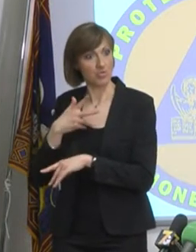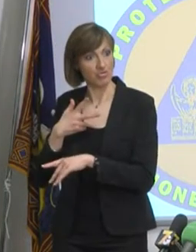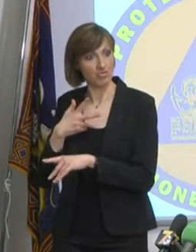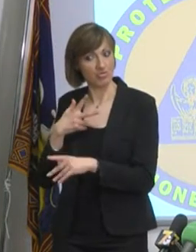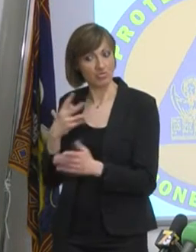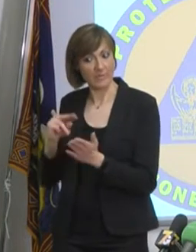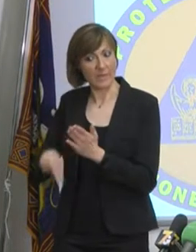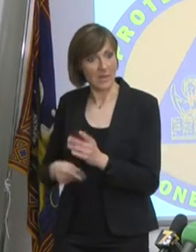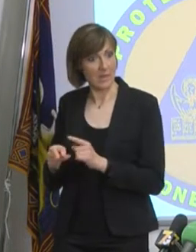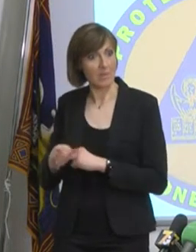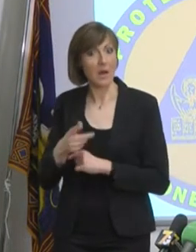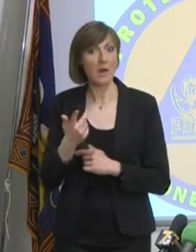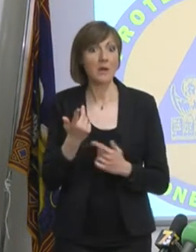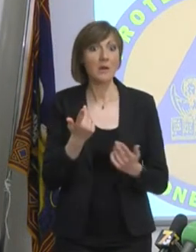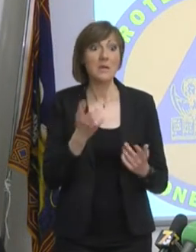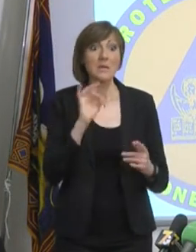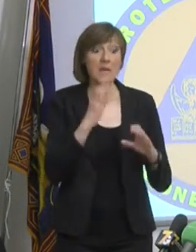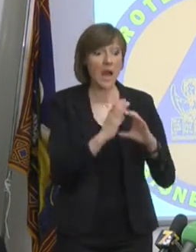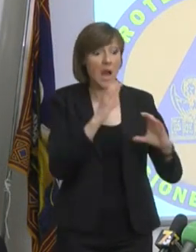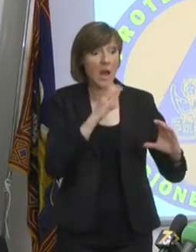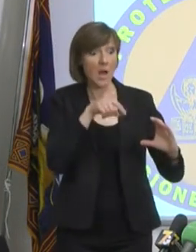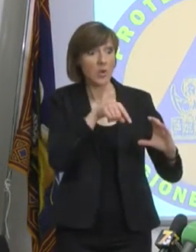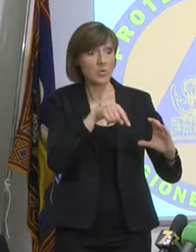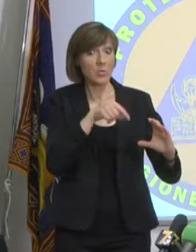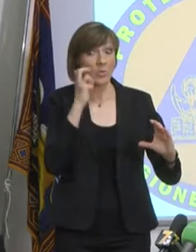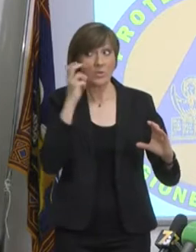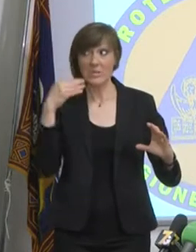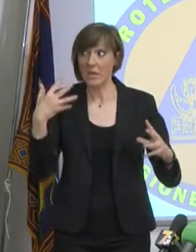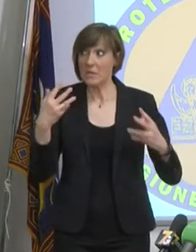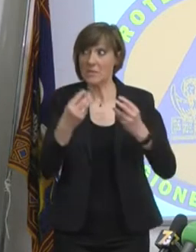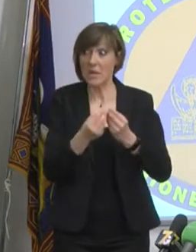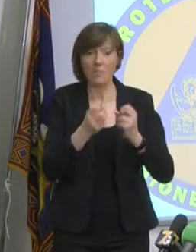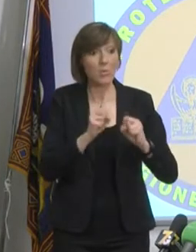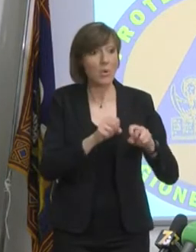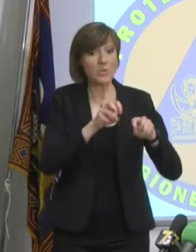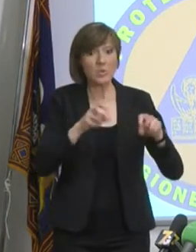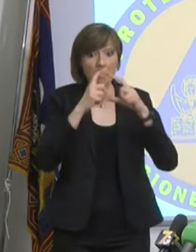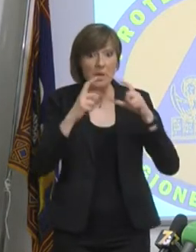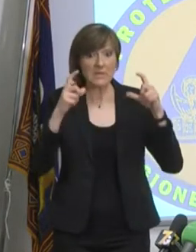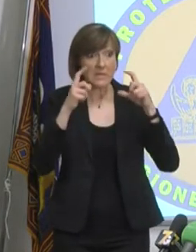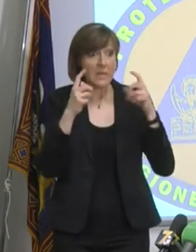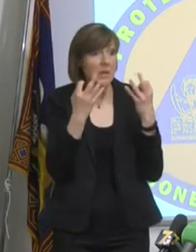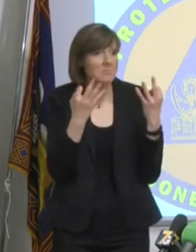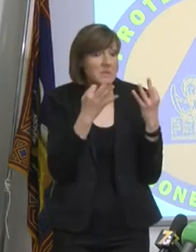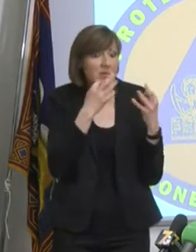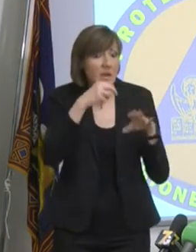la BC, se in auto posso andare con degli estranei con la mascherina, non capisco perché in autobus non lo possa